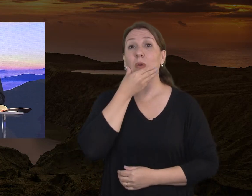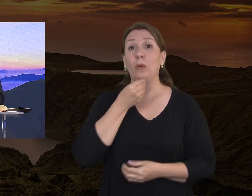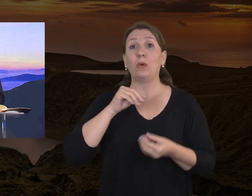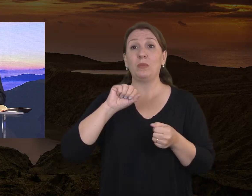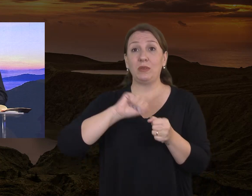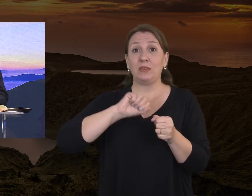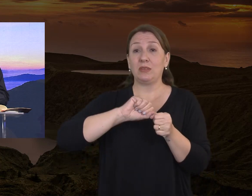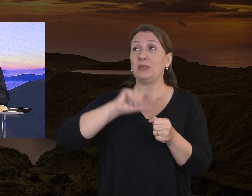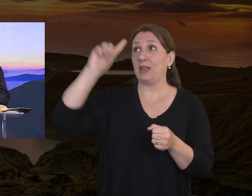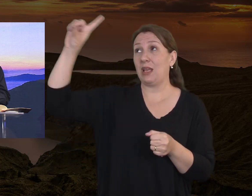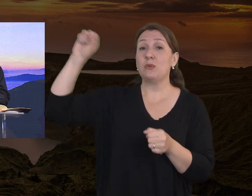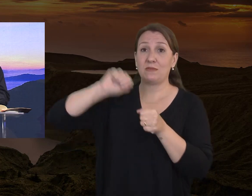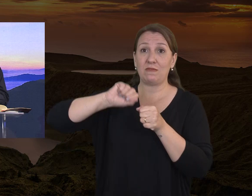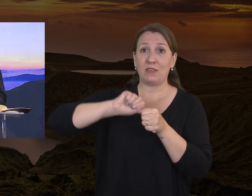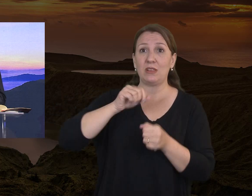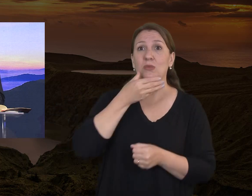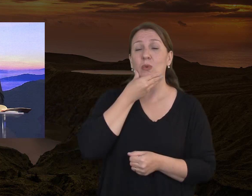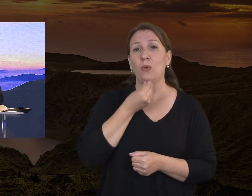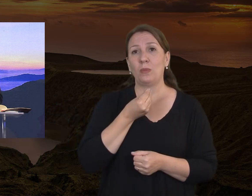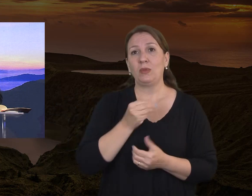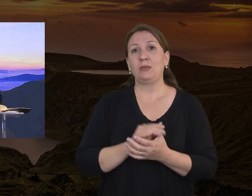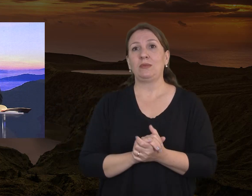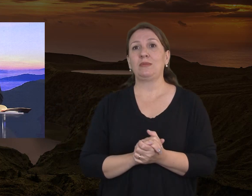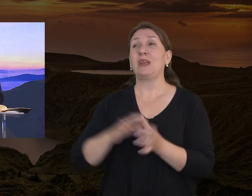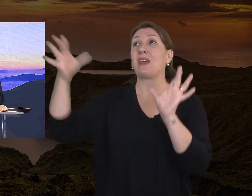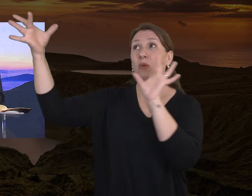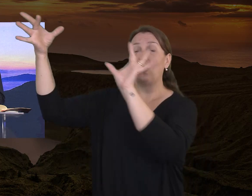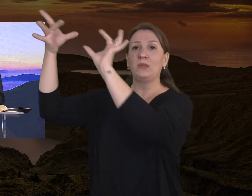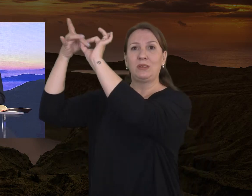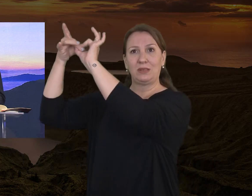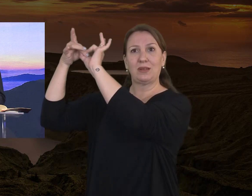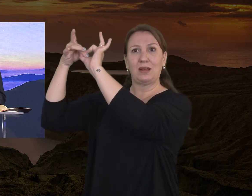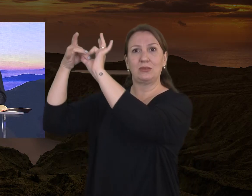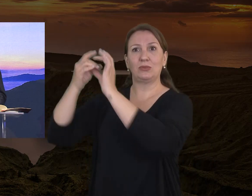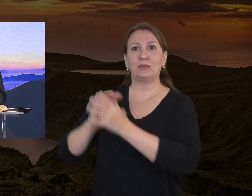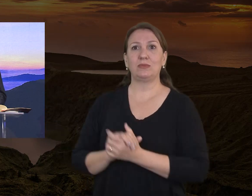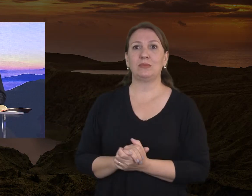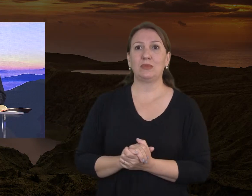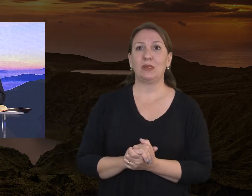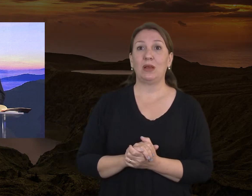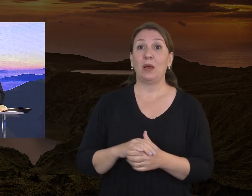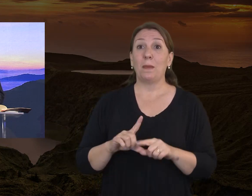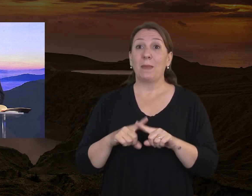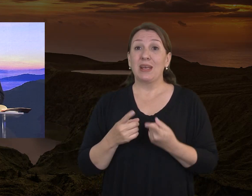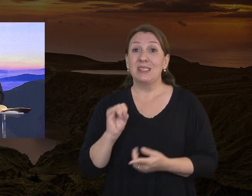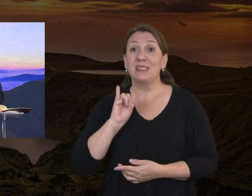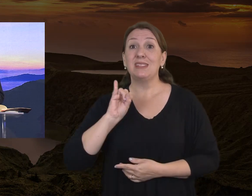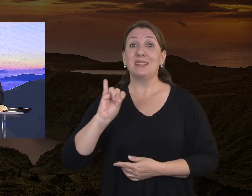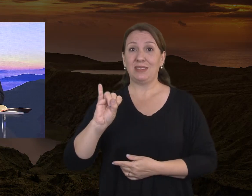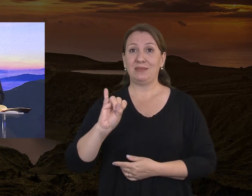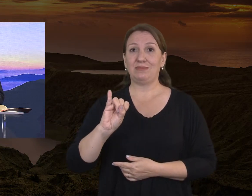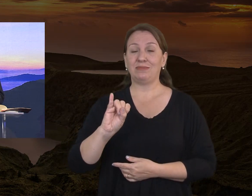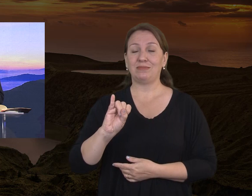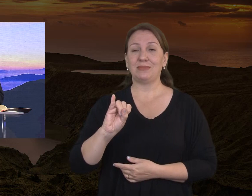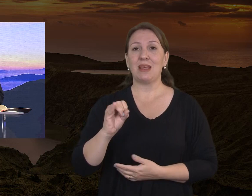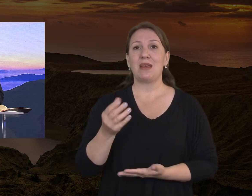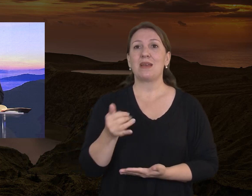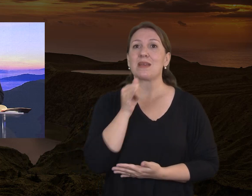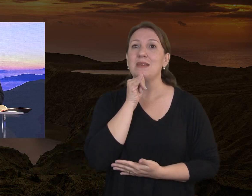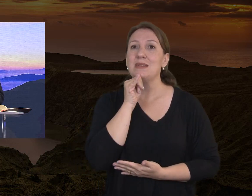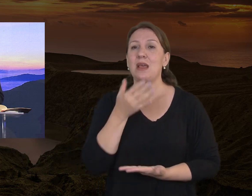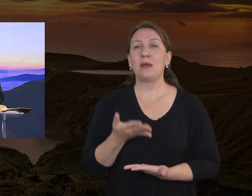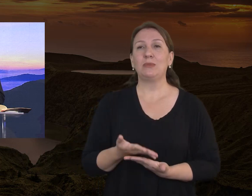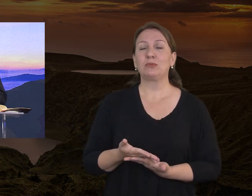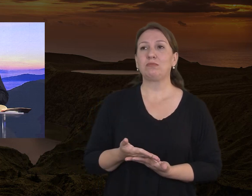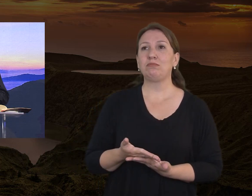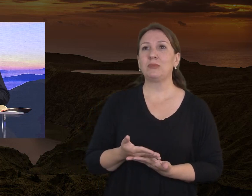com Deus, mas a conexão se tornaria mais efetiva quando o homem comesse da árvore da árvore